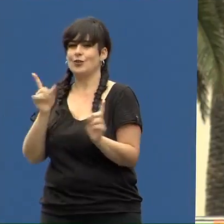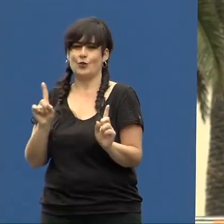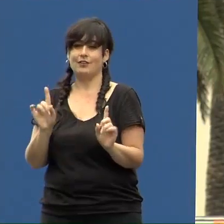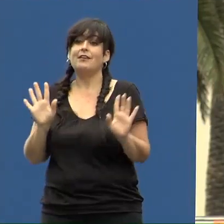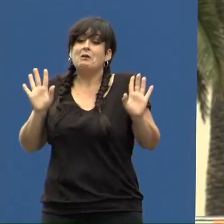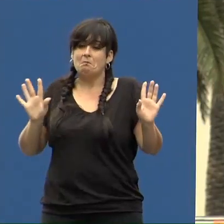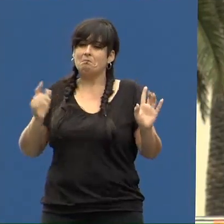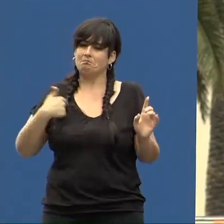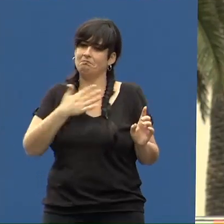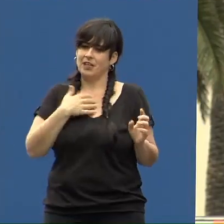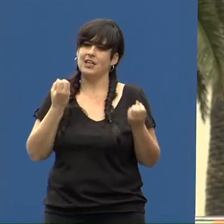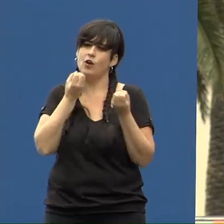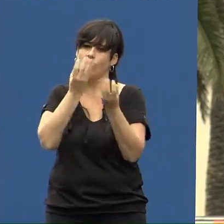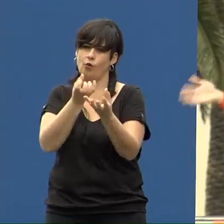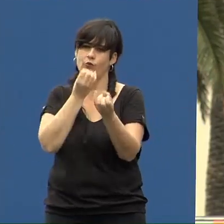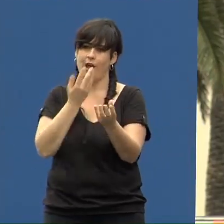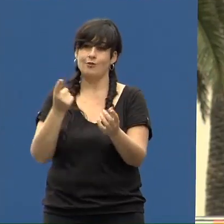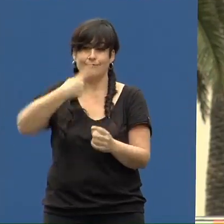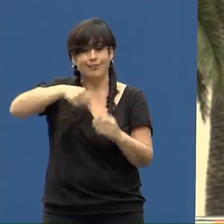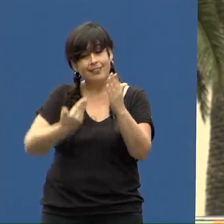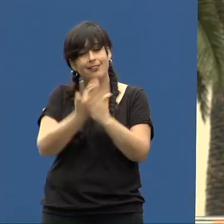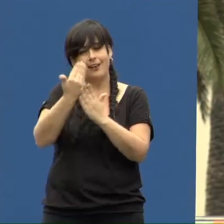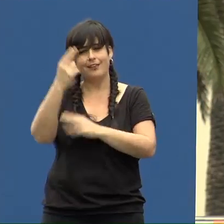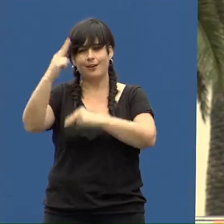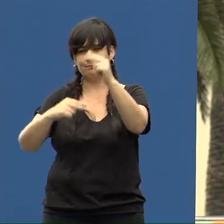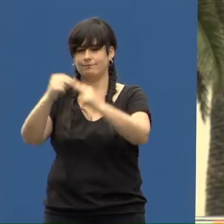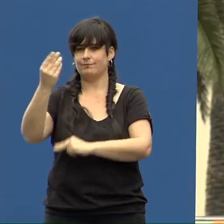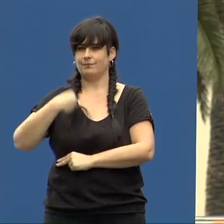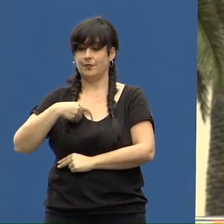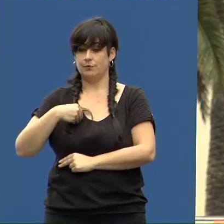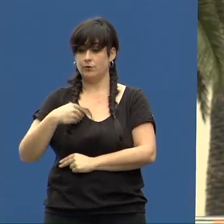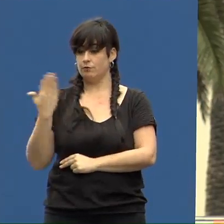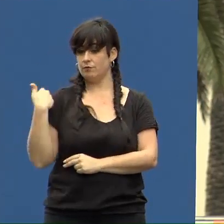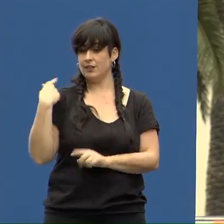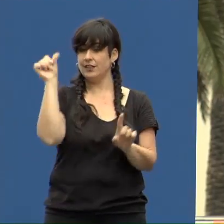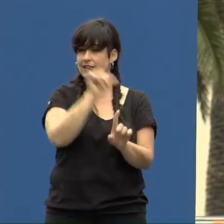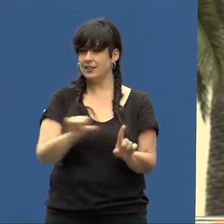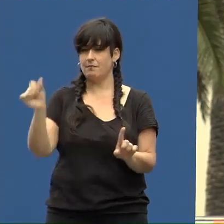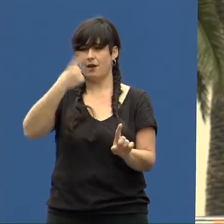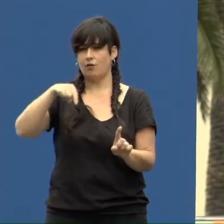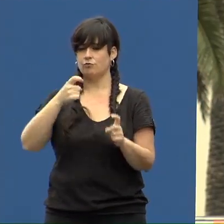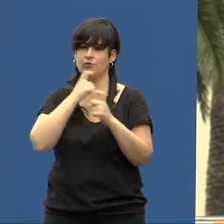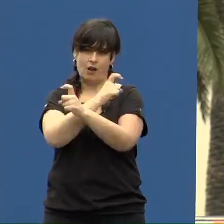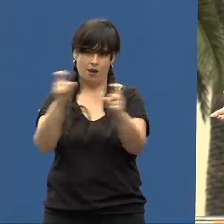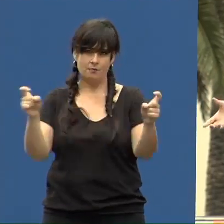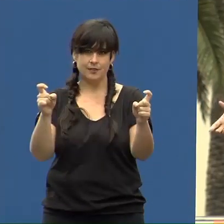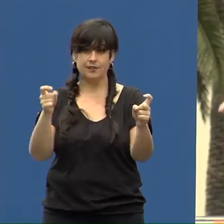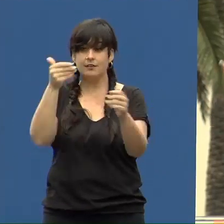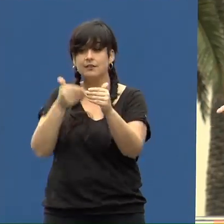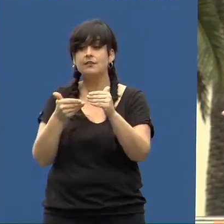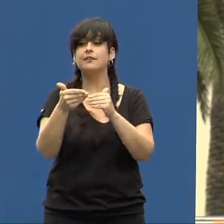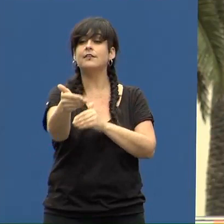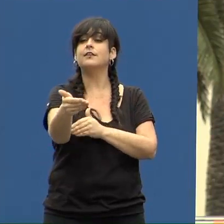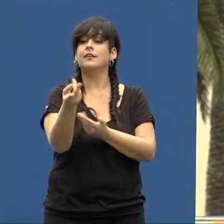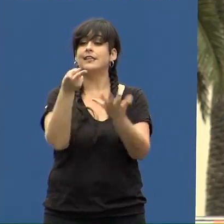está construyendo en el día a día. Esta semana también anunciábamos, en 7 meses, con un nuevo servicio que hemos